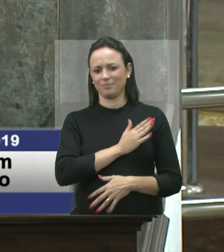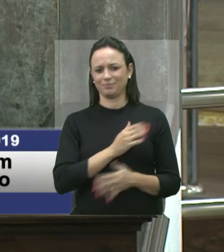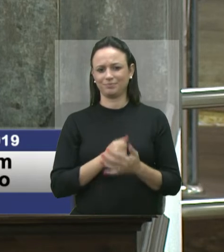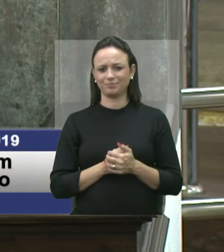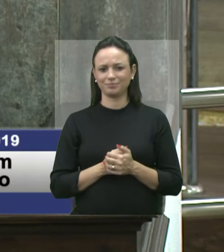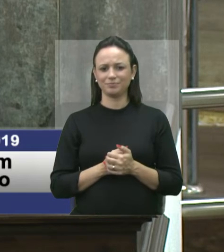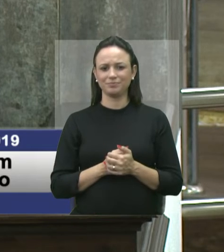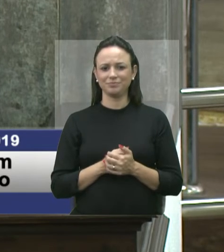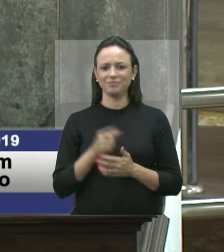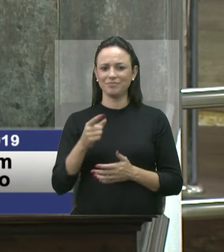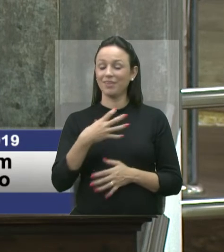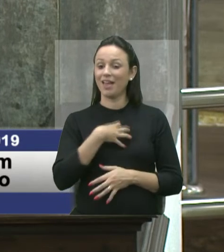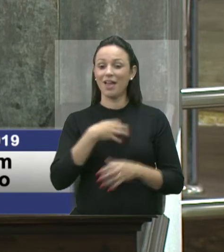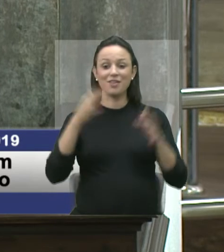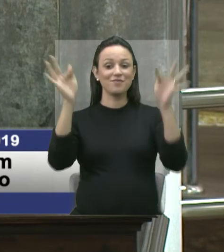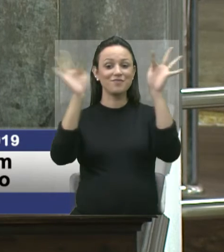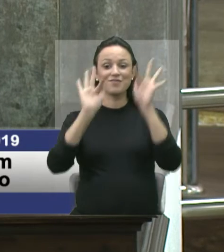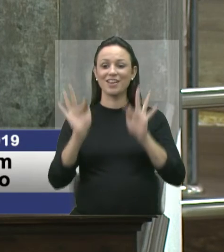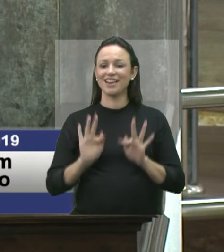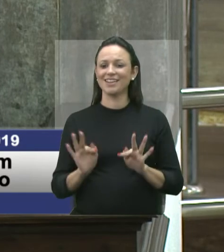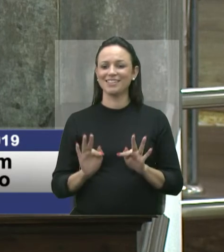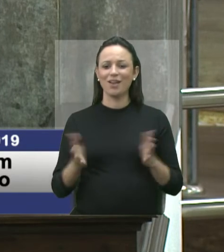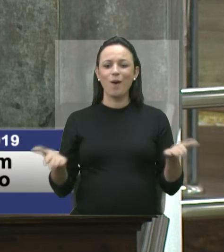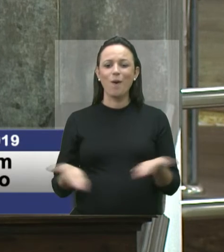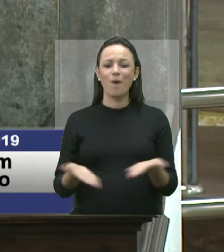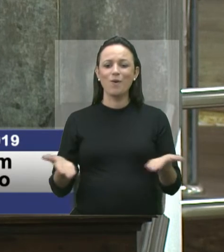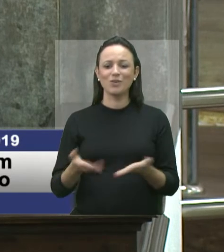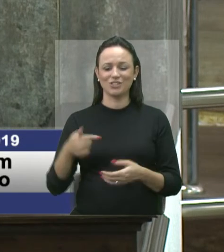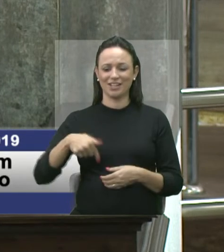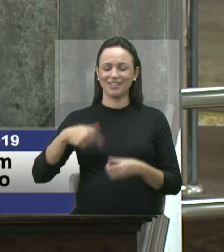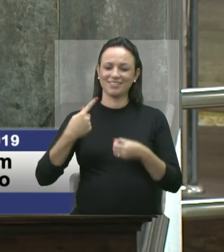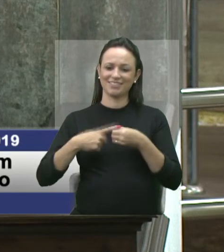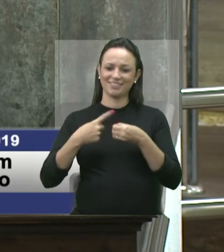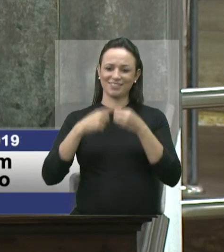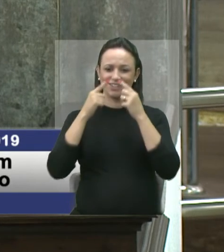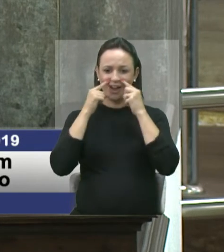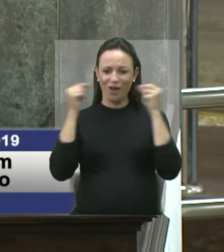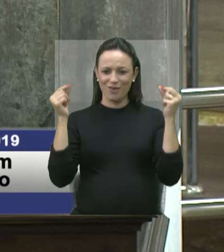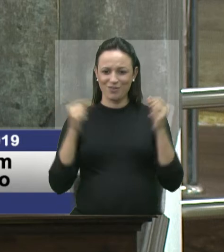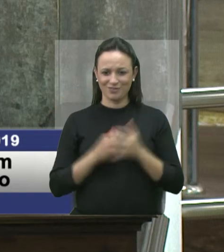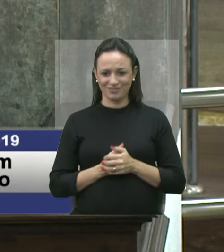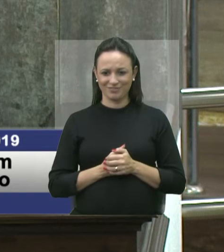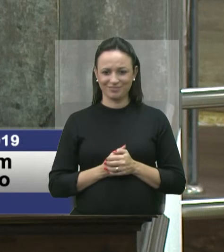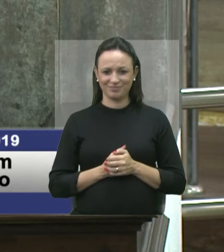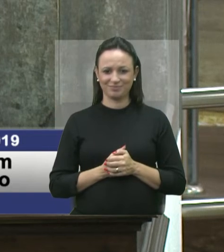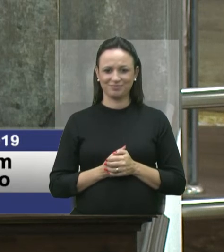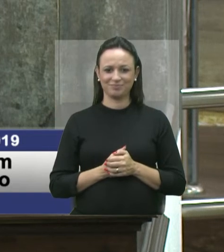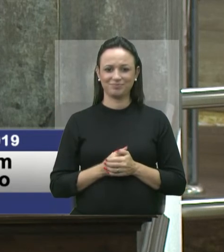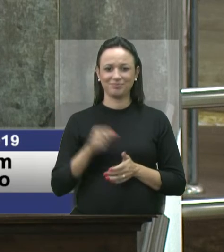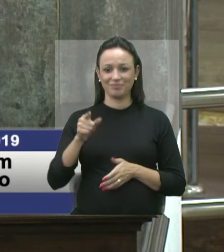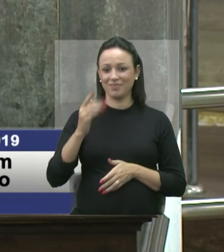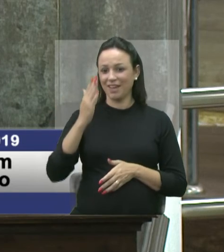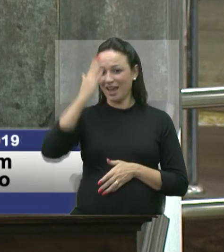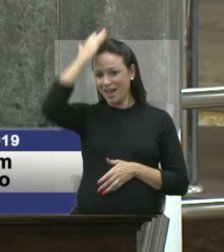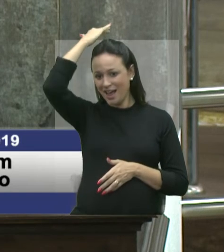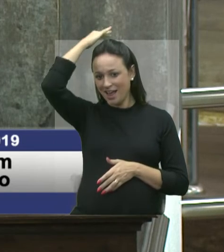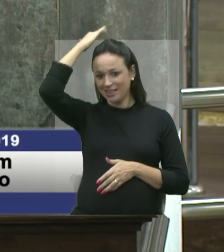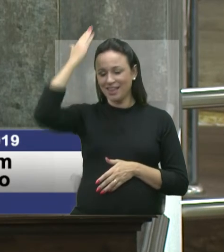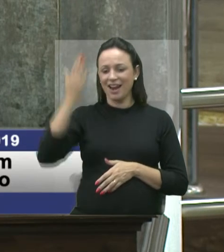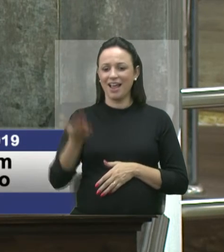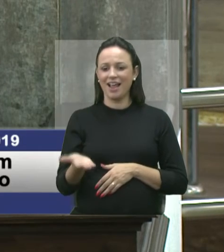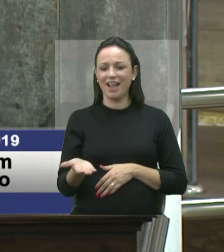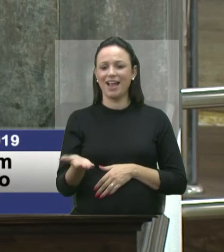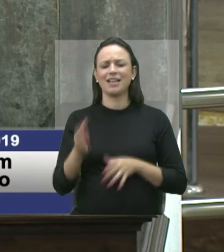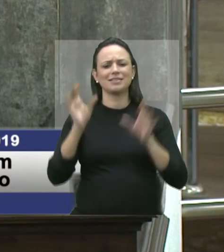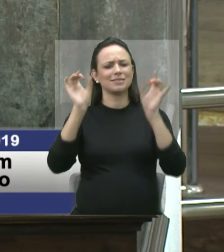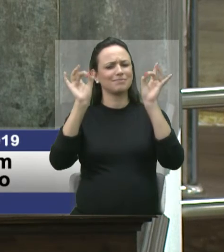essa imensa felicidade que ele está passando aqui hoje na nossa cidade. O André é uma pessoa especial,